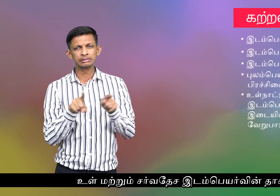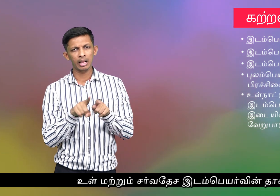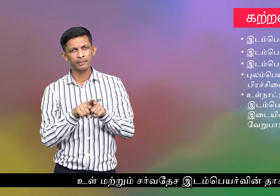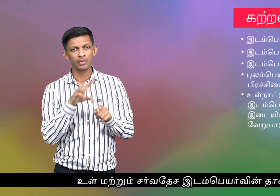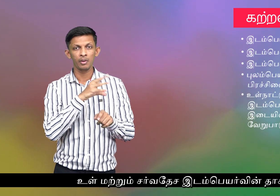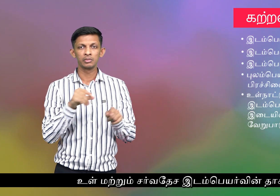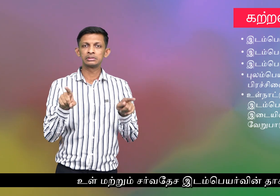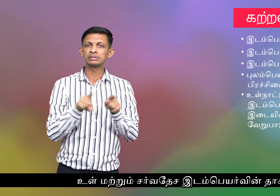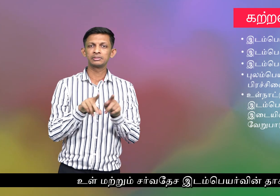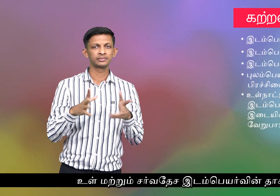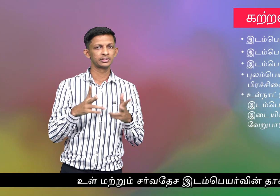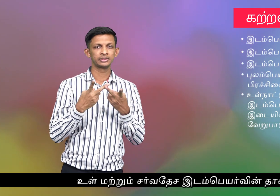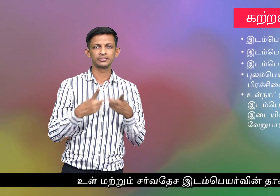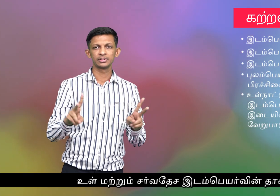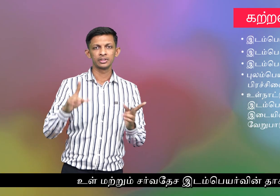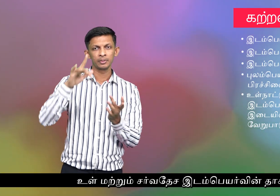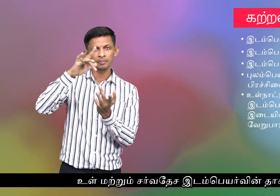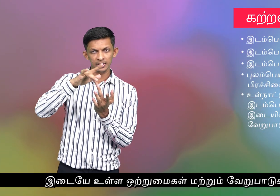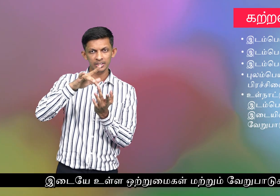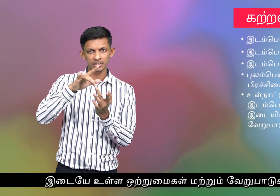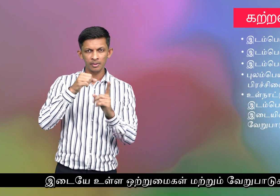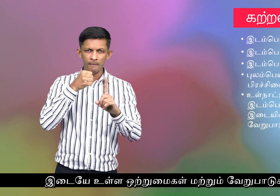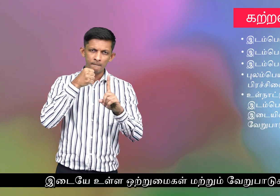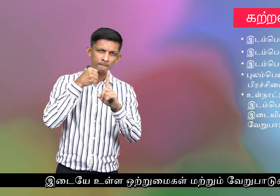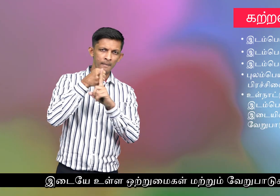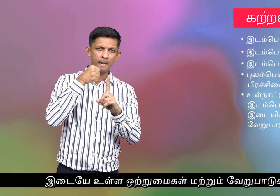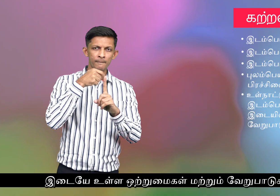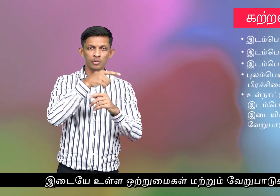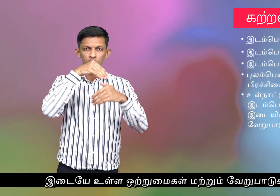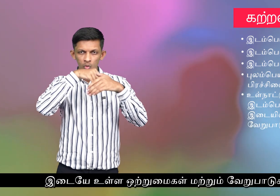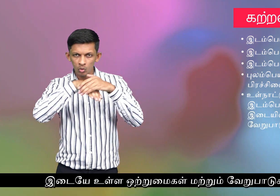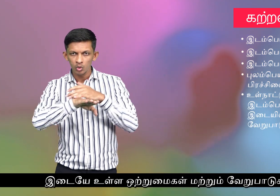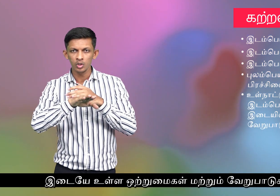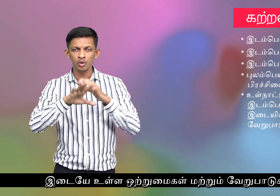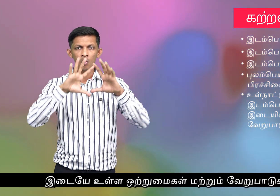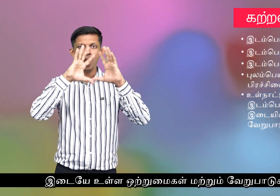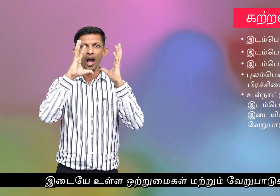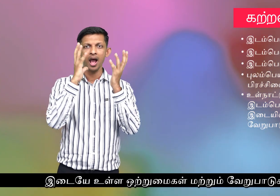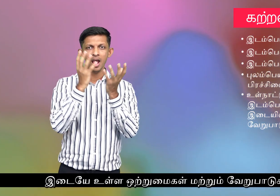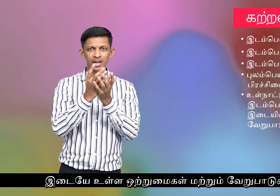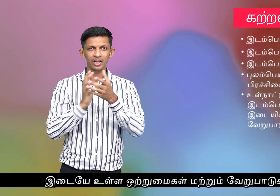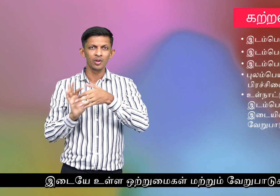சர்வதேச இடம்பெயர்வின் தாக்கங்களுக்கு இடையே உள்ள ஒற்றுமைகள் மற்றும் வேறுபாடுகளை